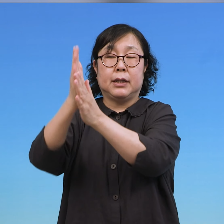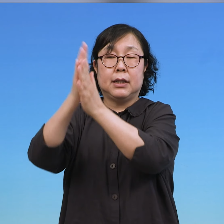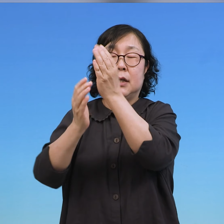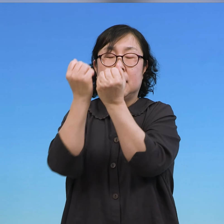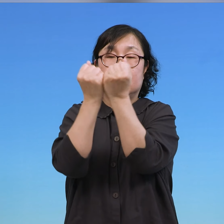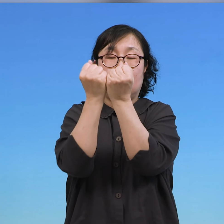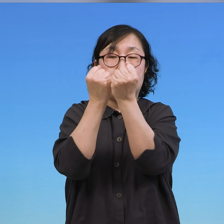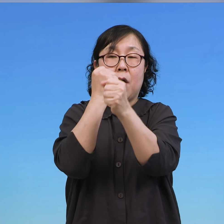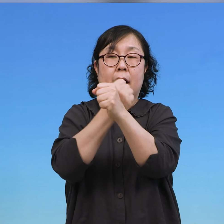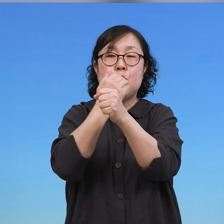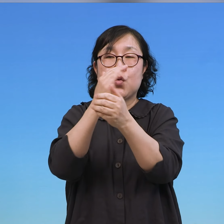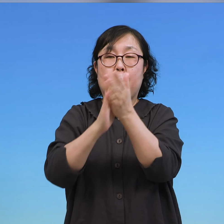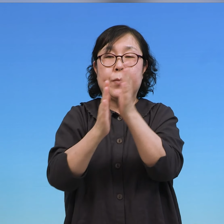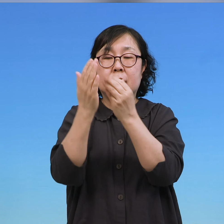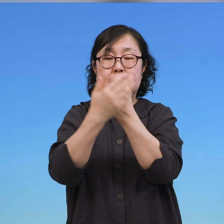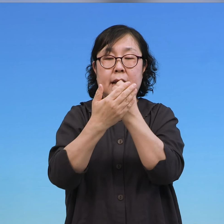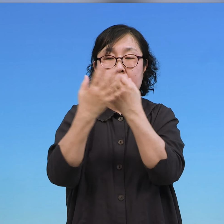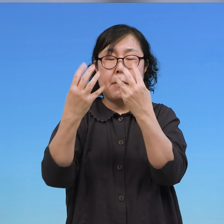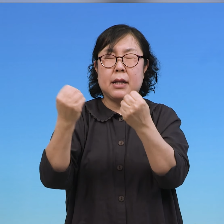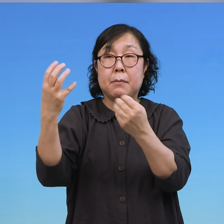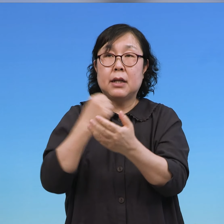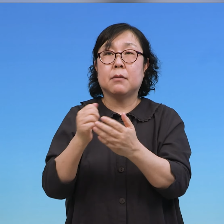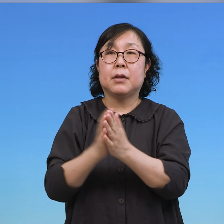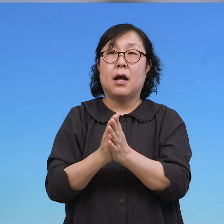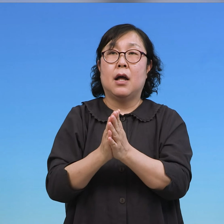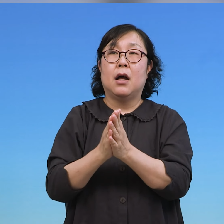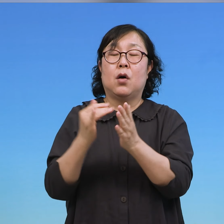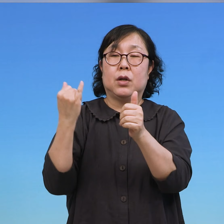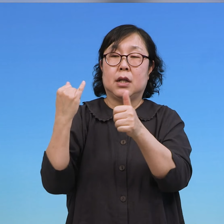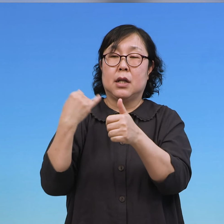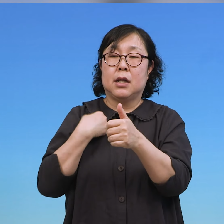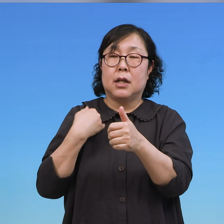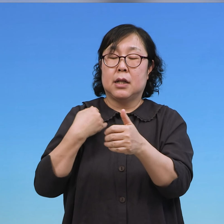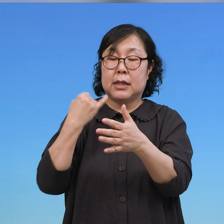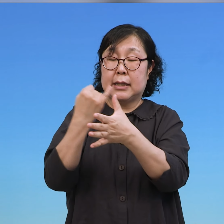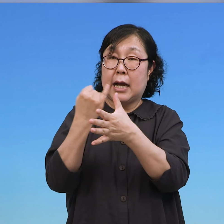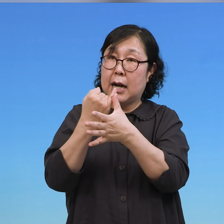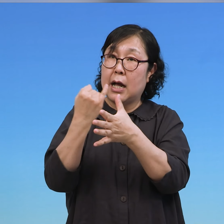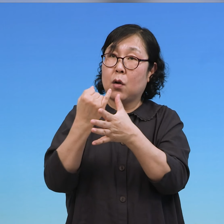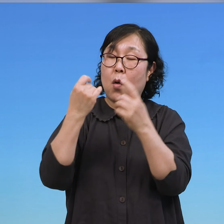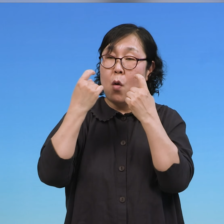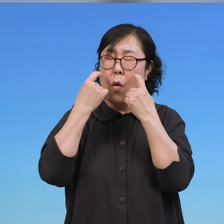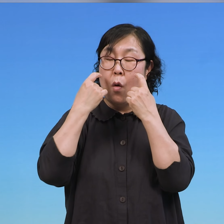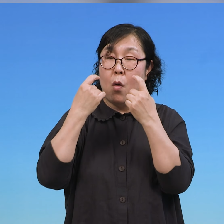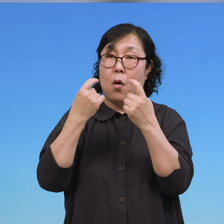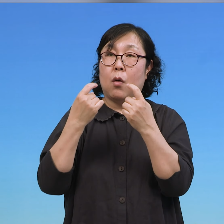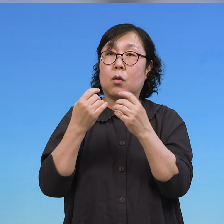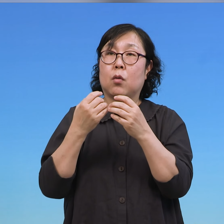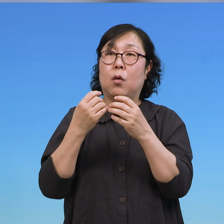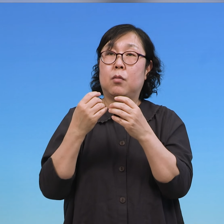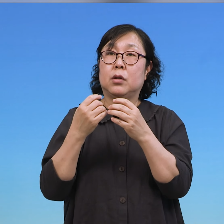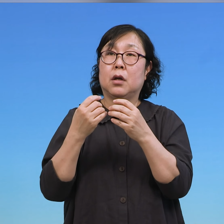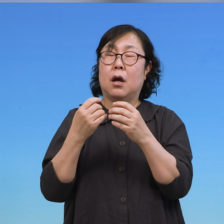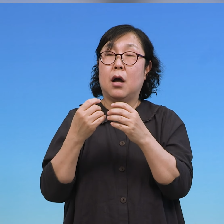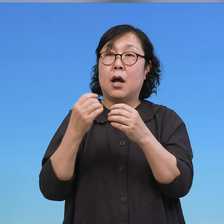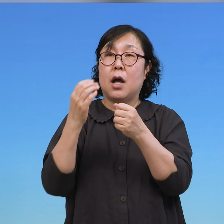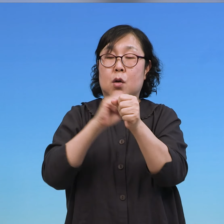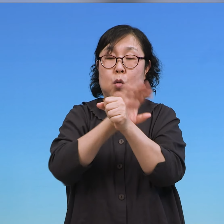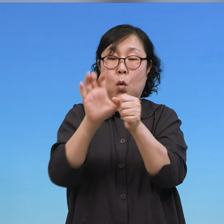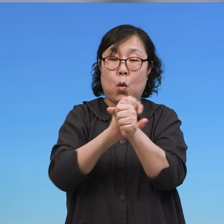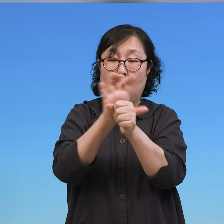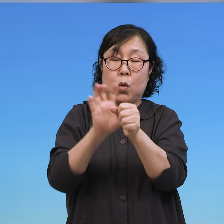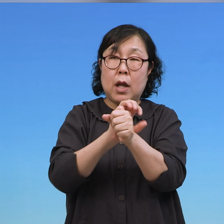없이는 설명할 수 없는 은혜를 너무 받아가지고 첫 번째 우리 딸아이하고 확진된 상태인데도 불구하고 막 손잡고 그